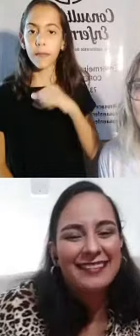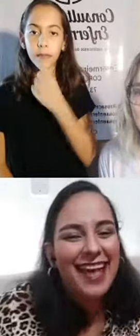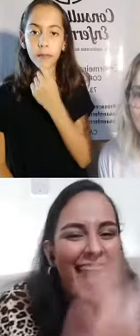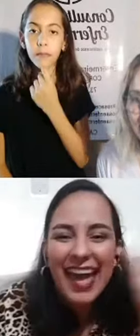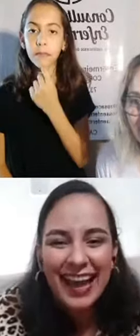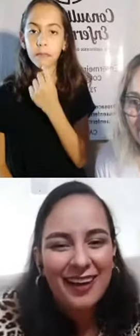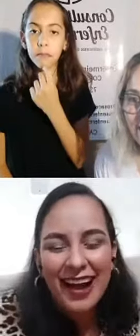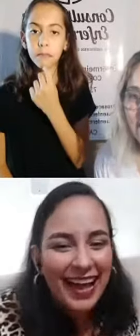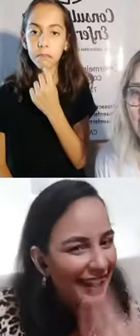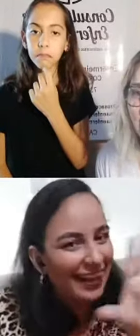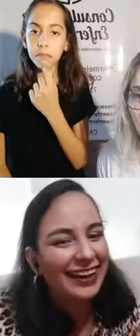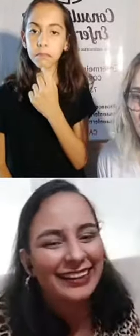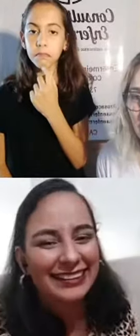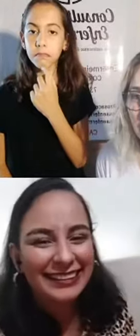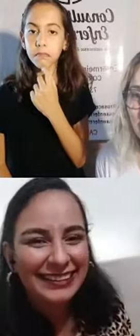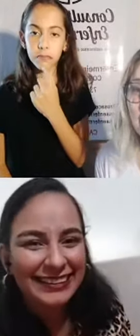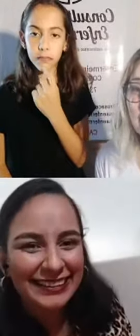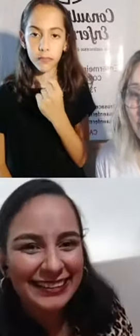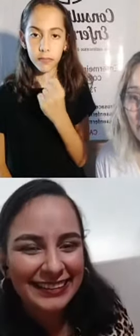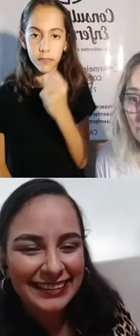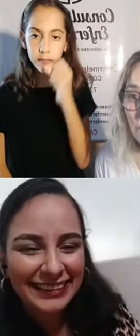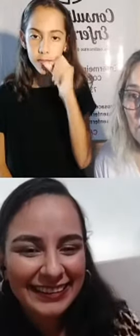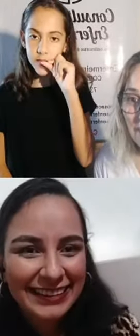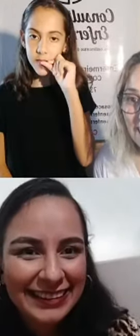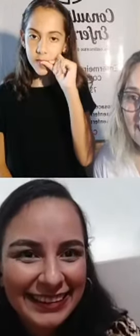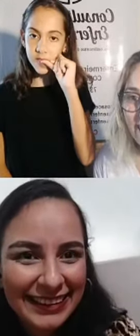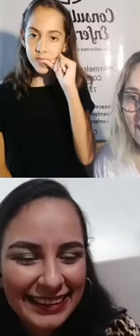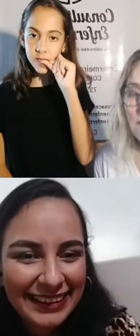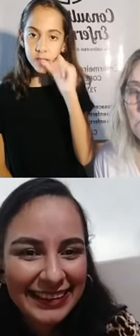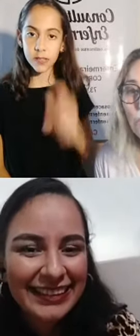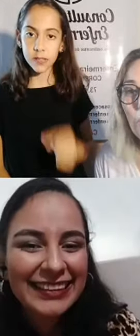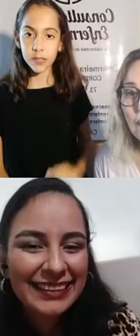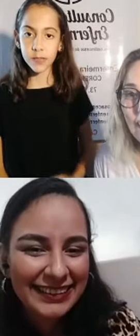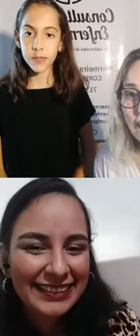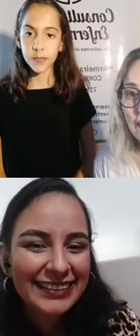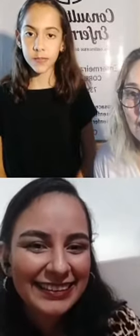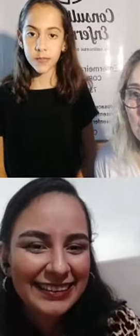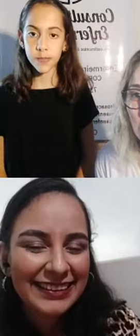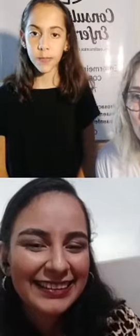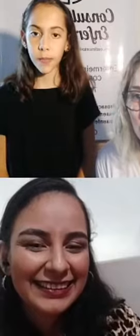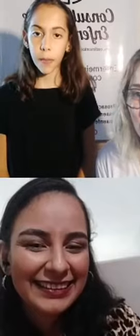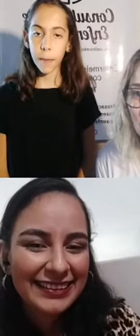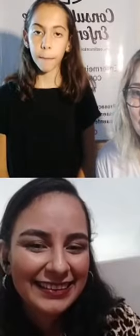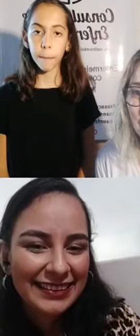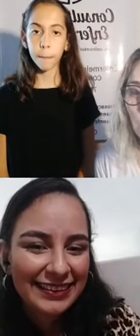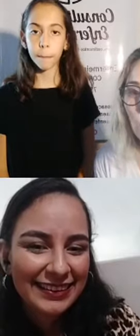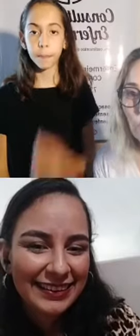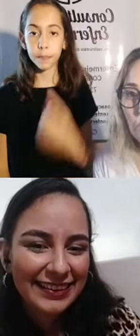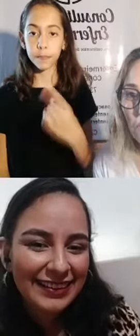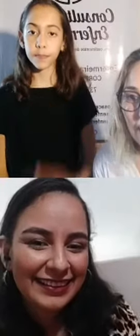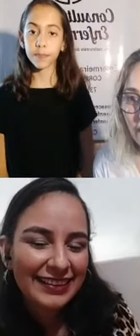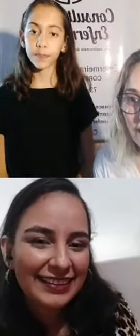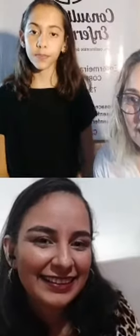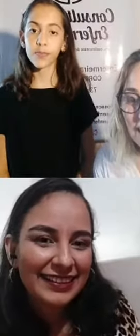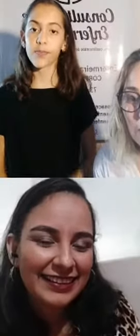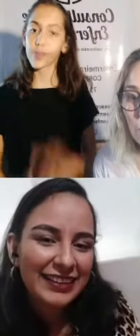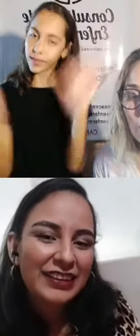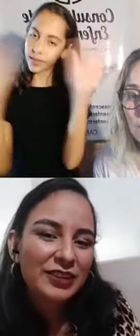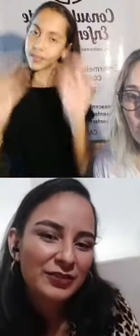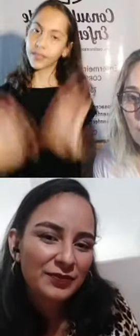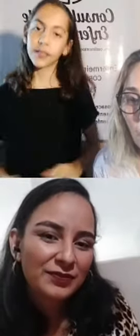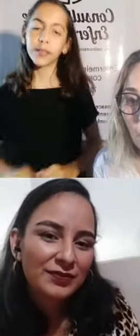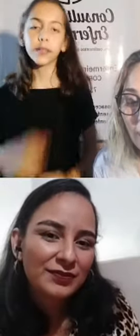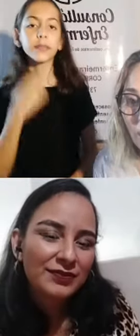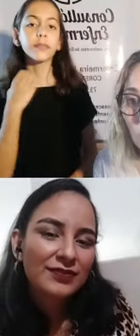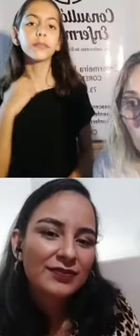aí. Célia, uma galera. Exato, tem muita gente. Muito obrigada, Deus abençoe. Estou muito feliz. As pessoas